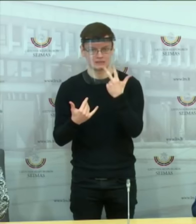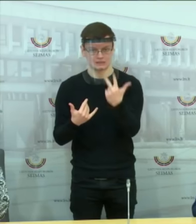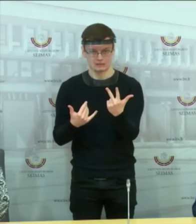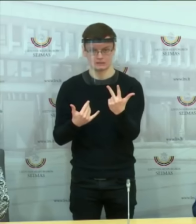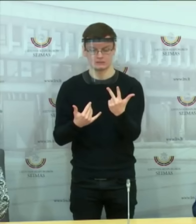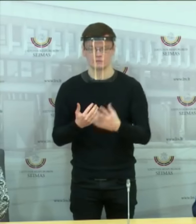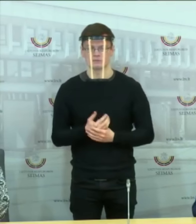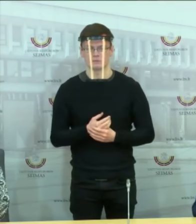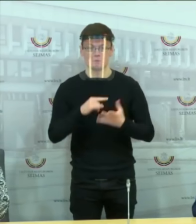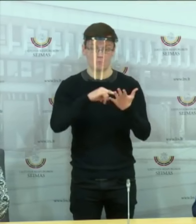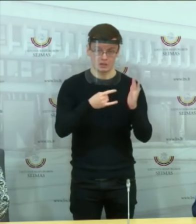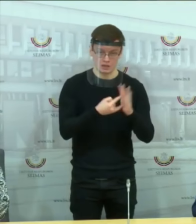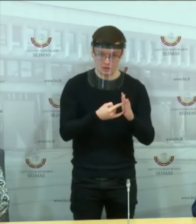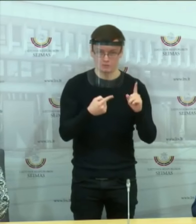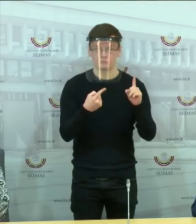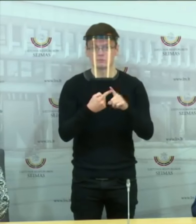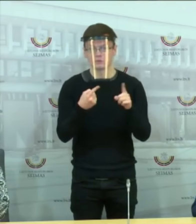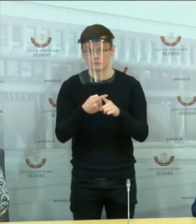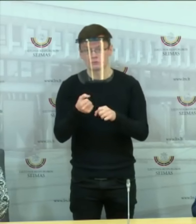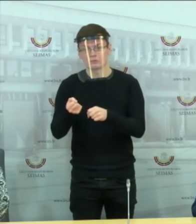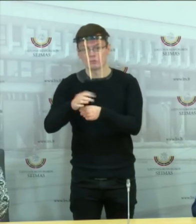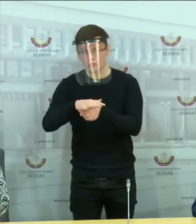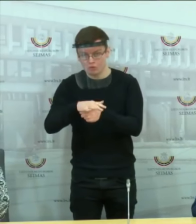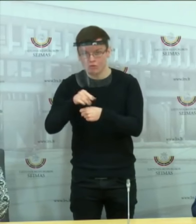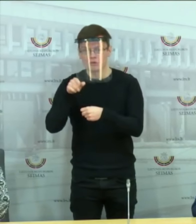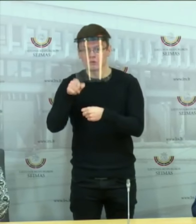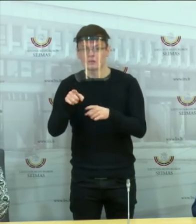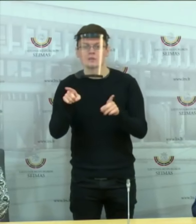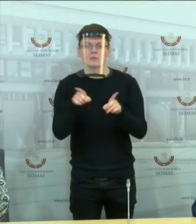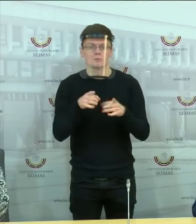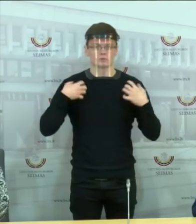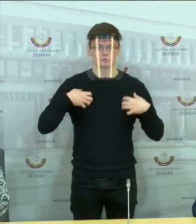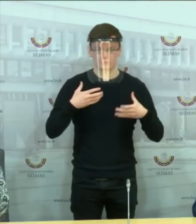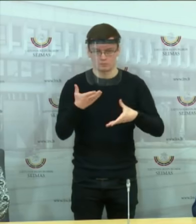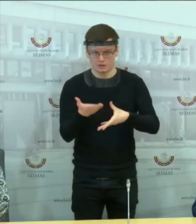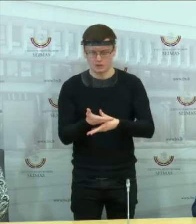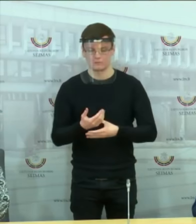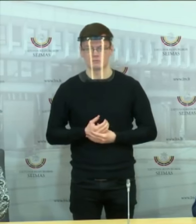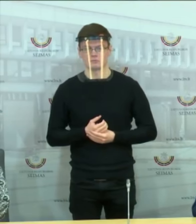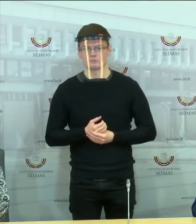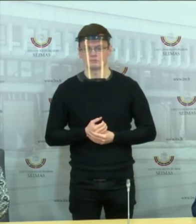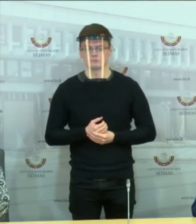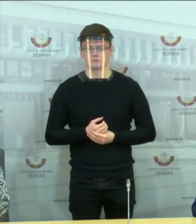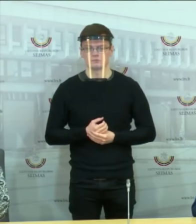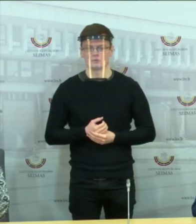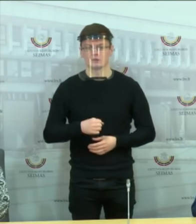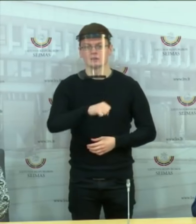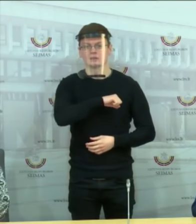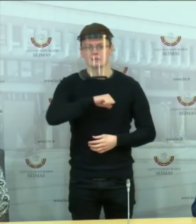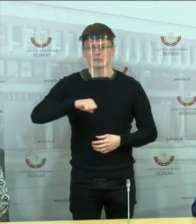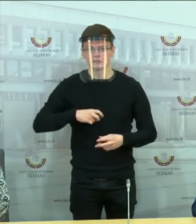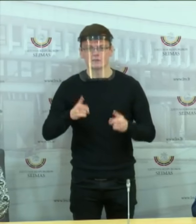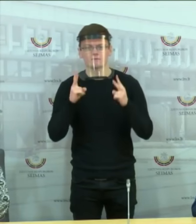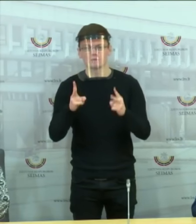yra planinė, COVID rezervas ir skubi pagalba. Tai reiškia, gydymo įstaigos išlaikys tam tikrą